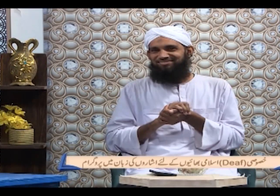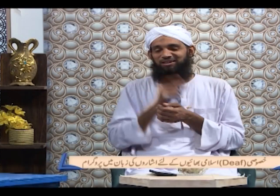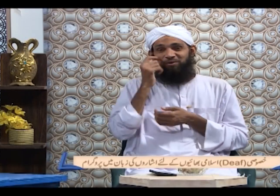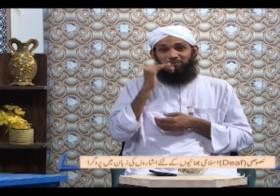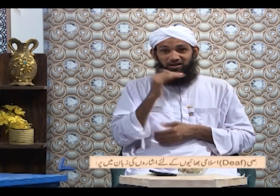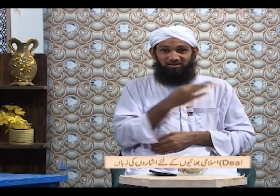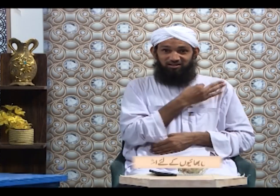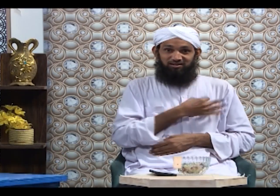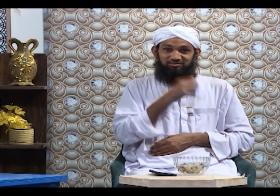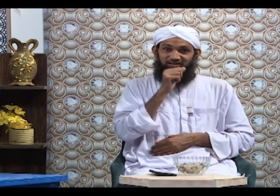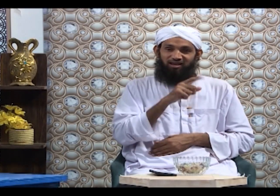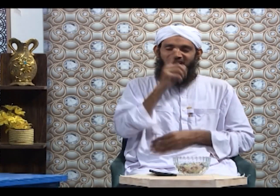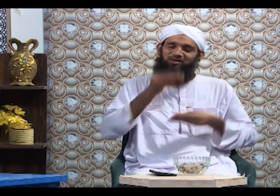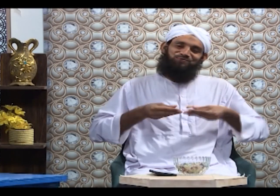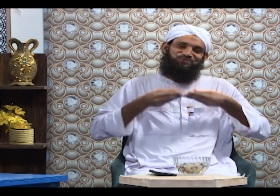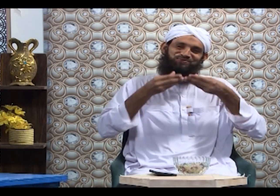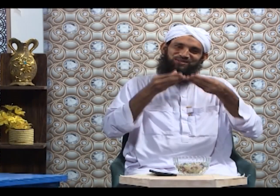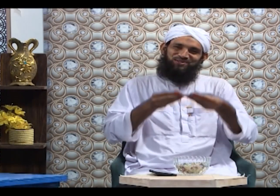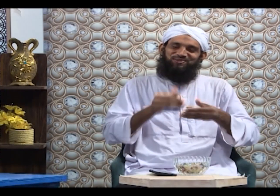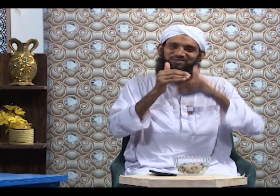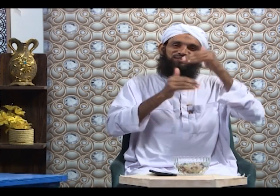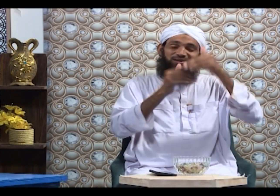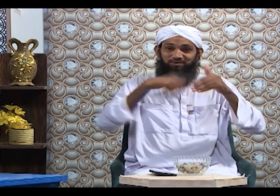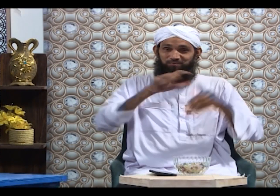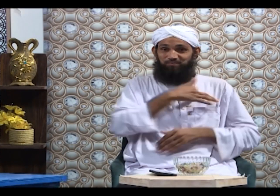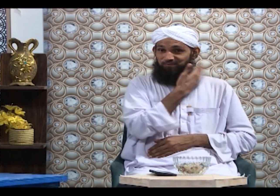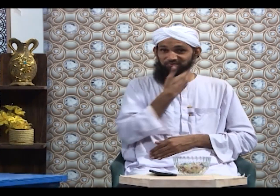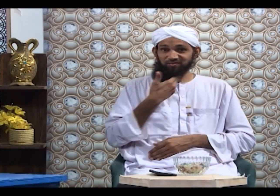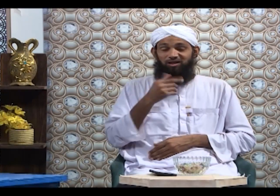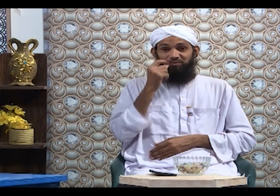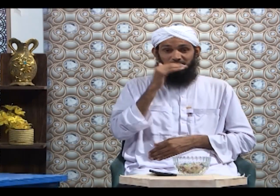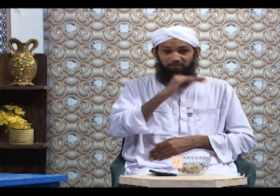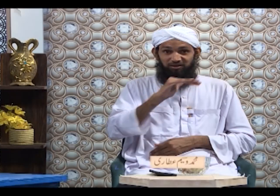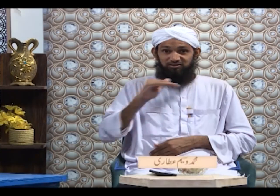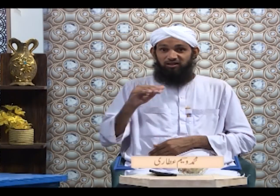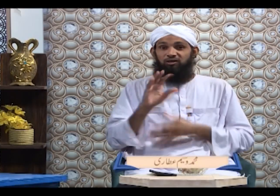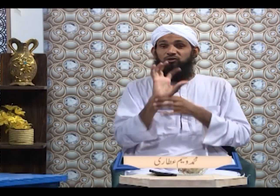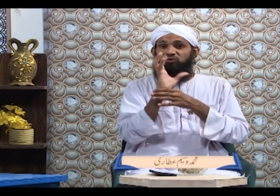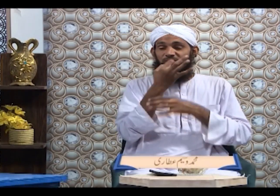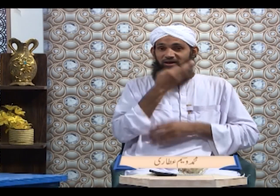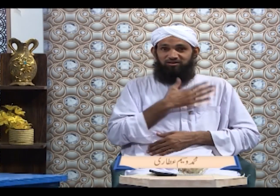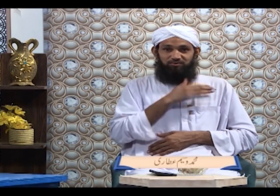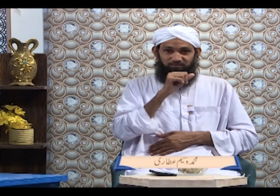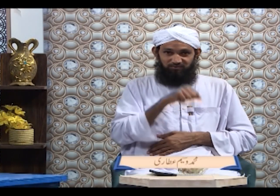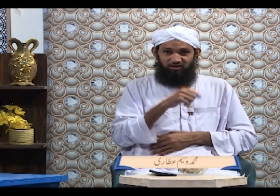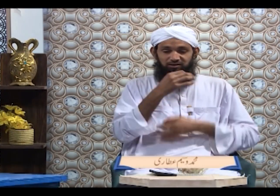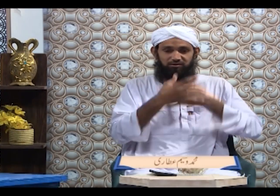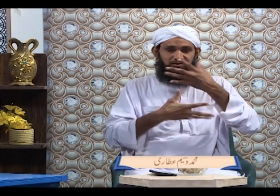بھی چاہتے ہیں کہ ہماری اولاد دنیا میں ہماری اطاعت گزار ہونے کے ساتھ ساتھ آخرت میں ہماری نجات کا سبب بنے، تو